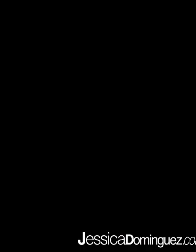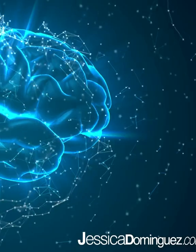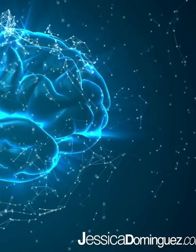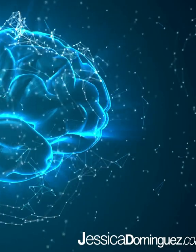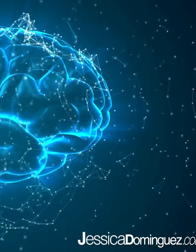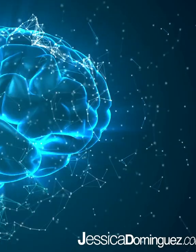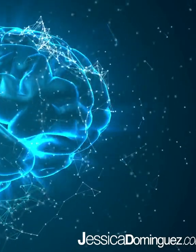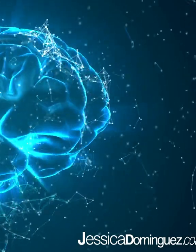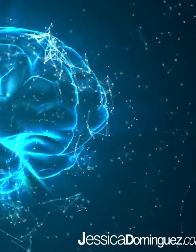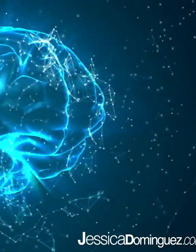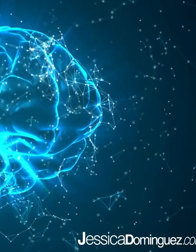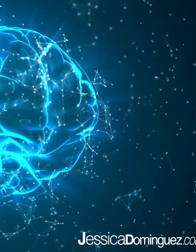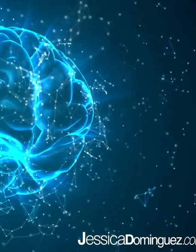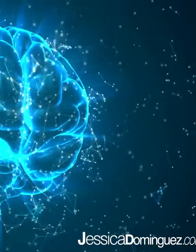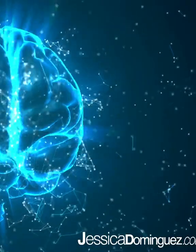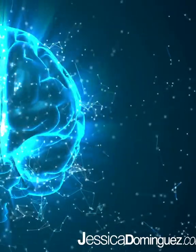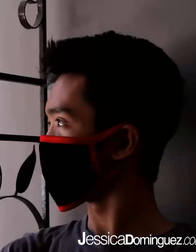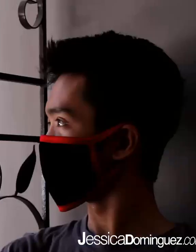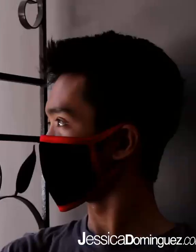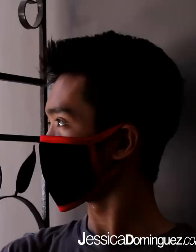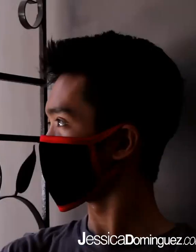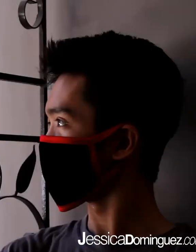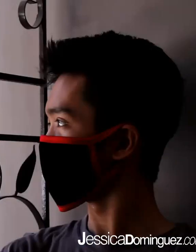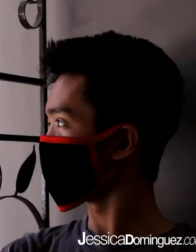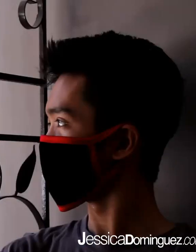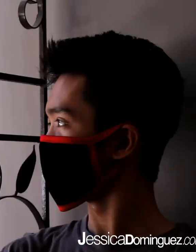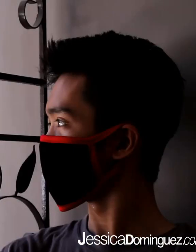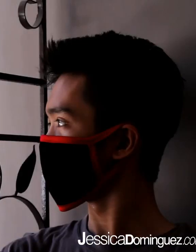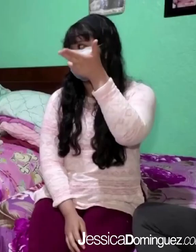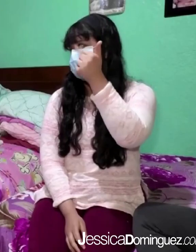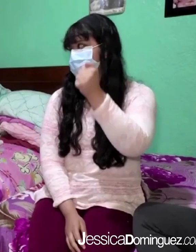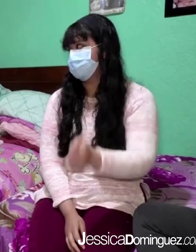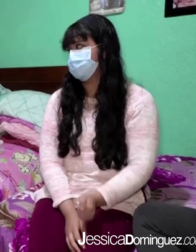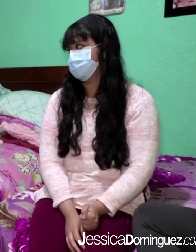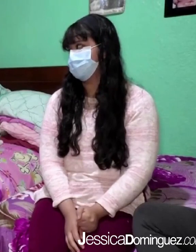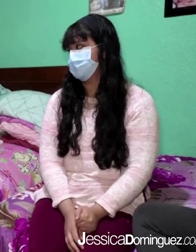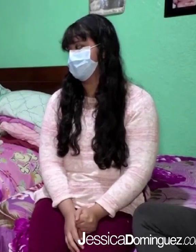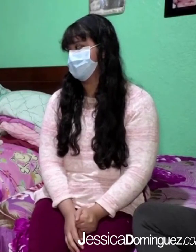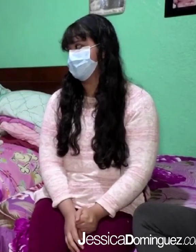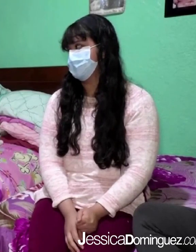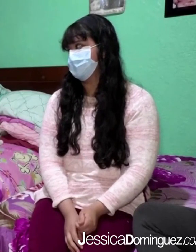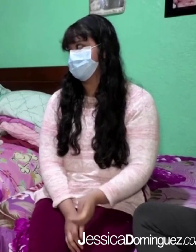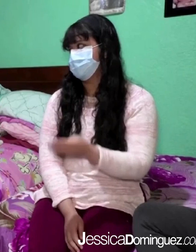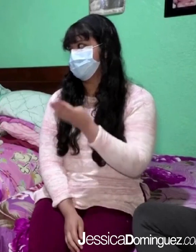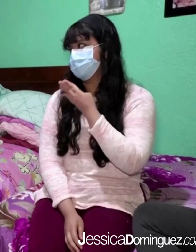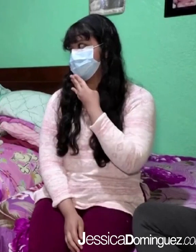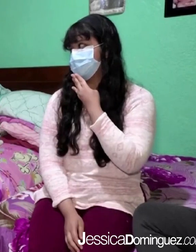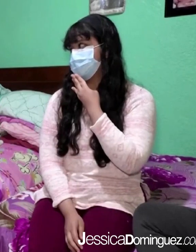los impactos neurológicos que ha traído el COVID-19 a nuestra actualidad. Ella es el claro ejemplo de que todos tenemos la capacidad de